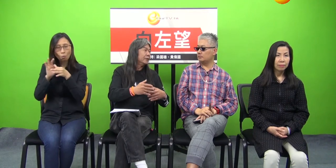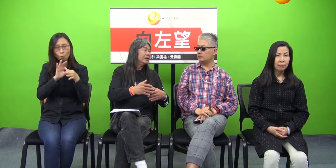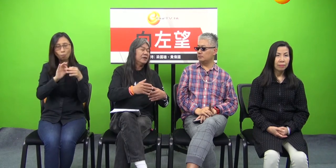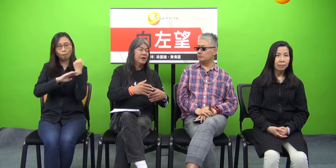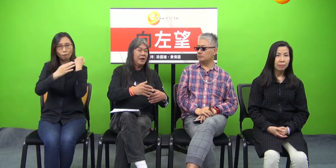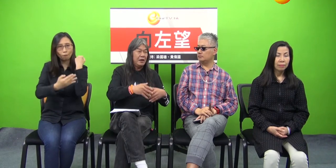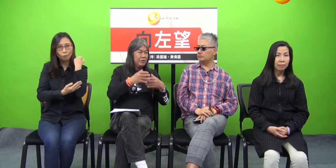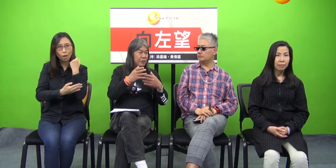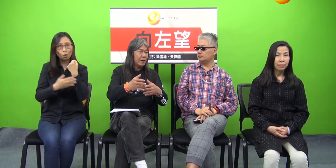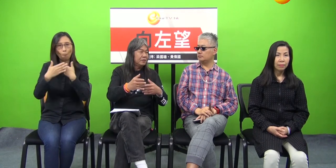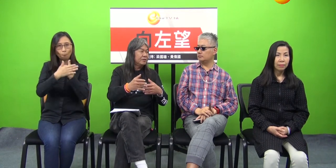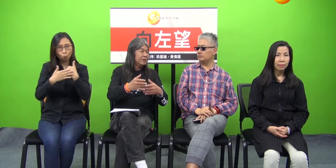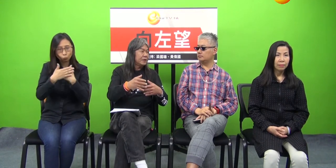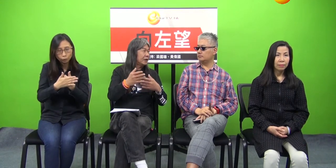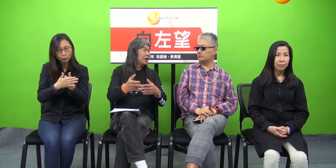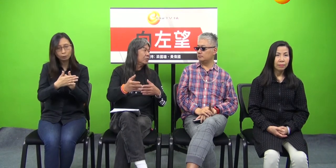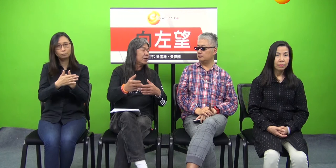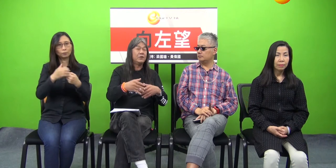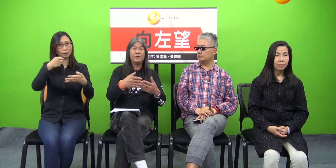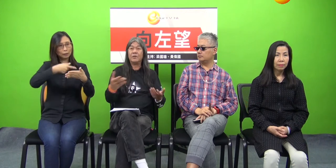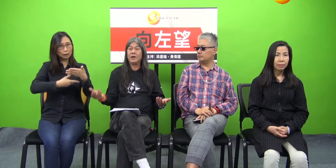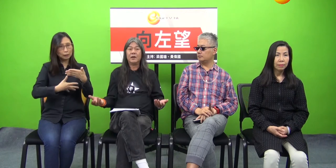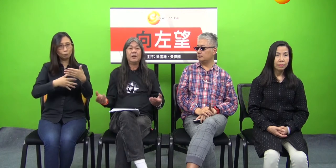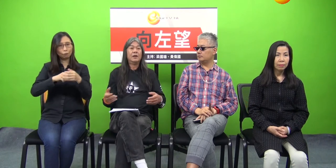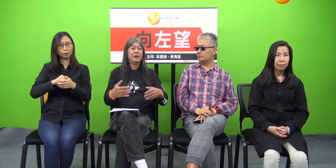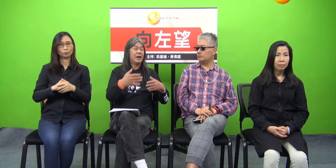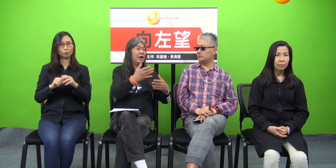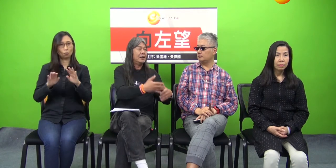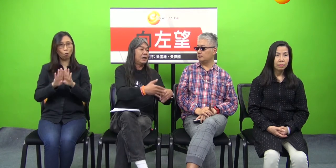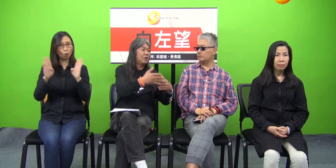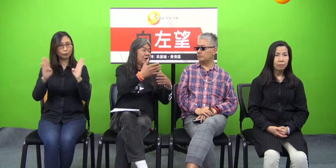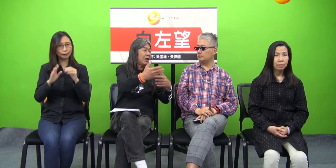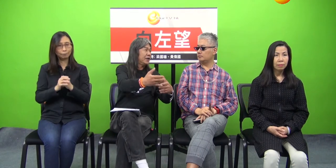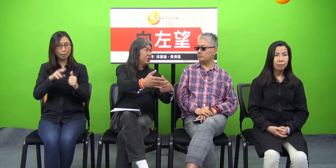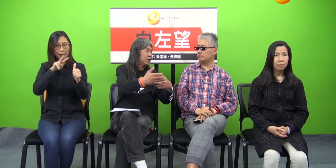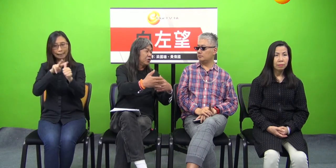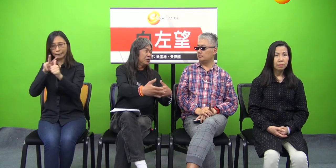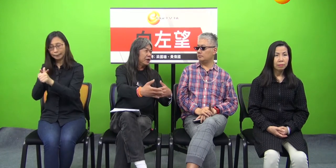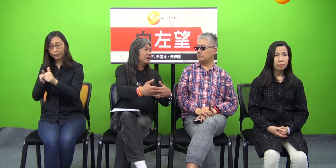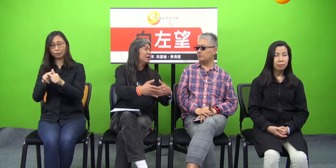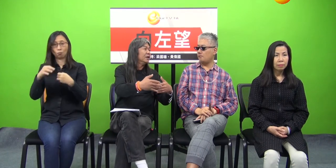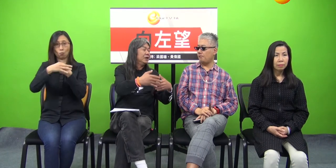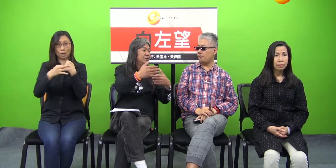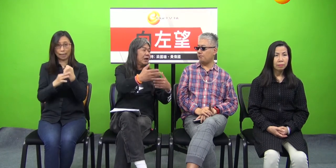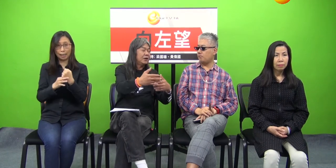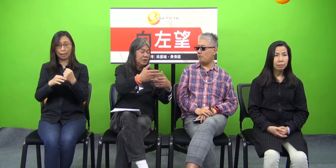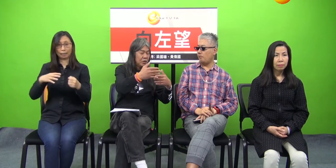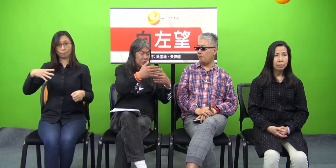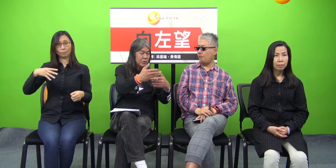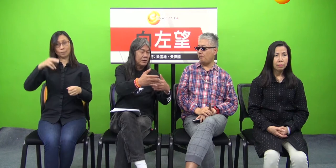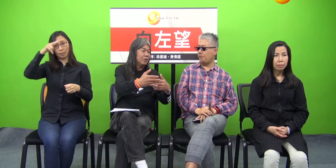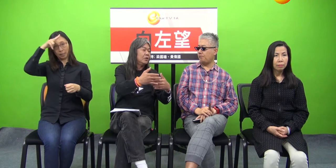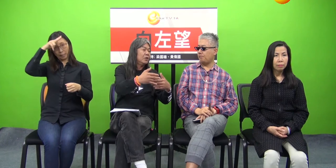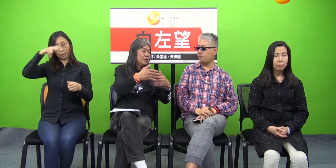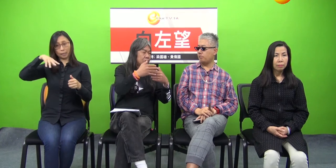證憲法嘅實行啊嘛。咁憲法係咩咧？就係限制國家政權嘅權力，嚴格要佢